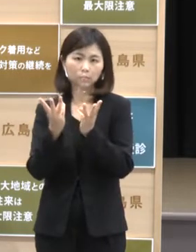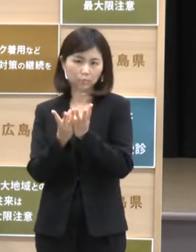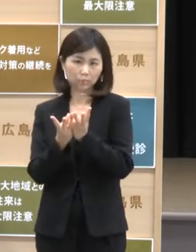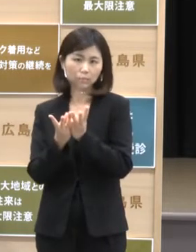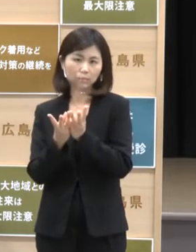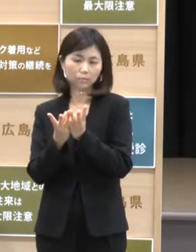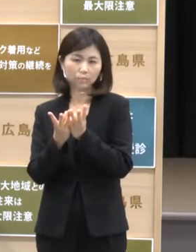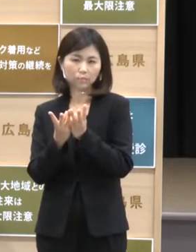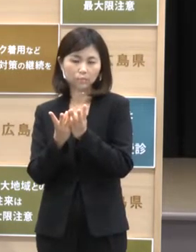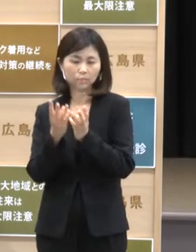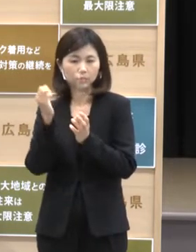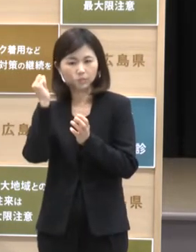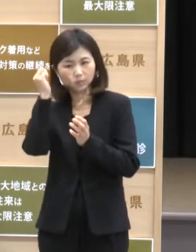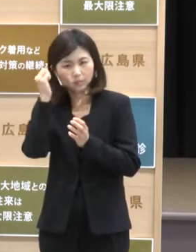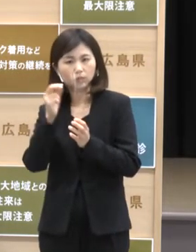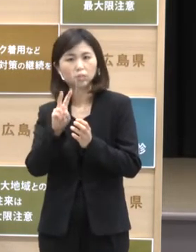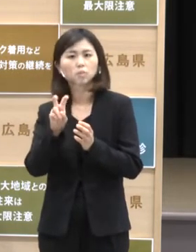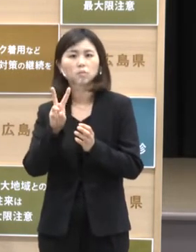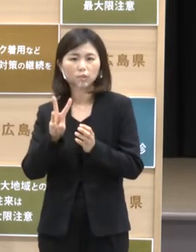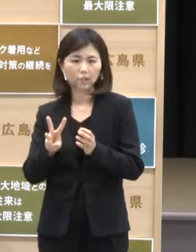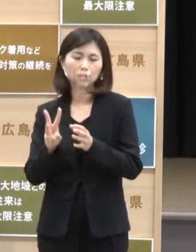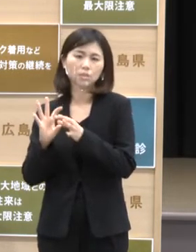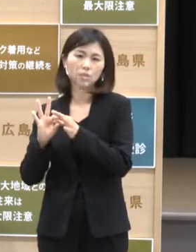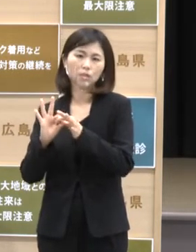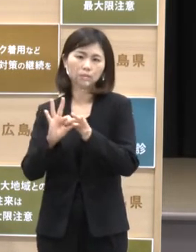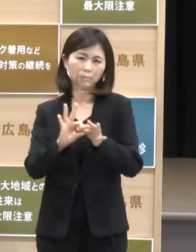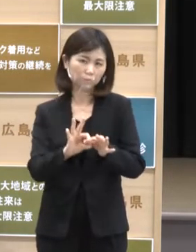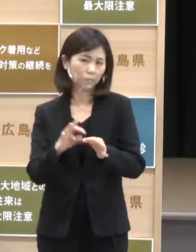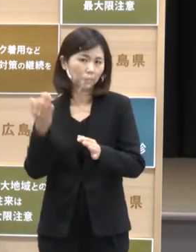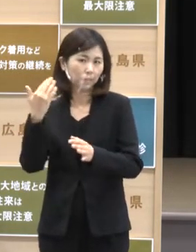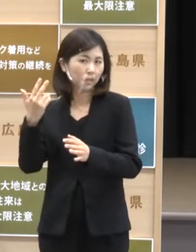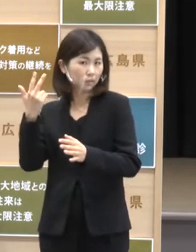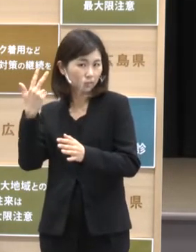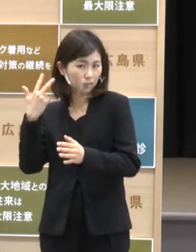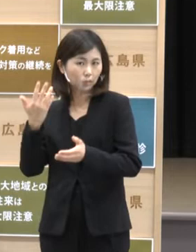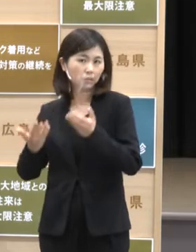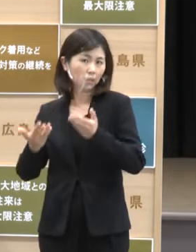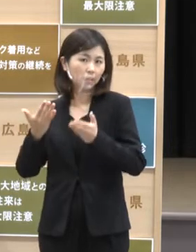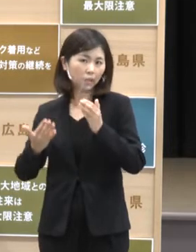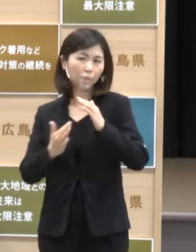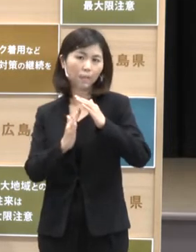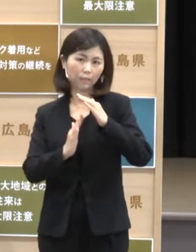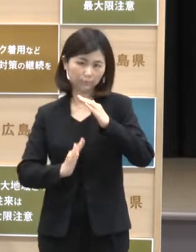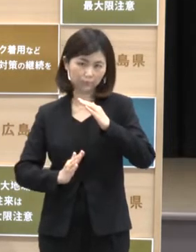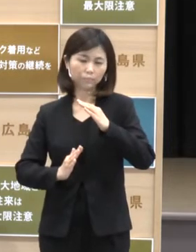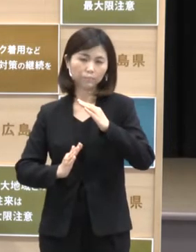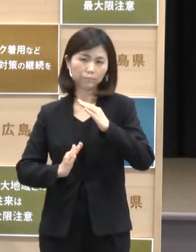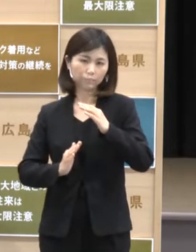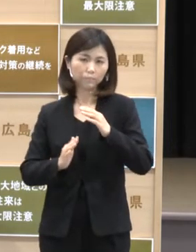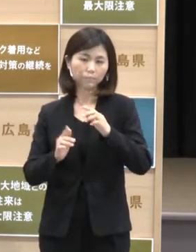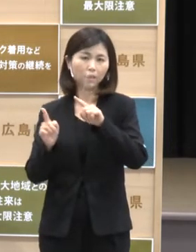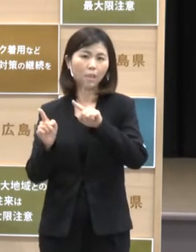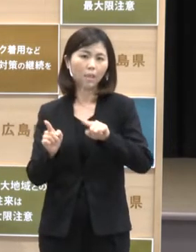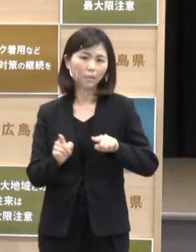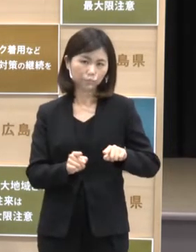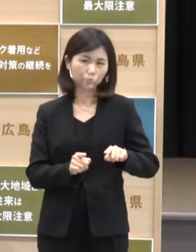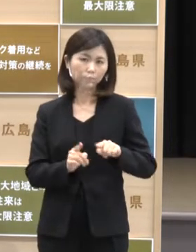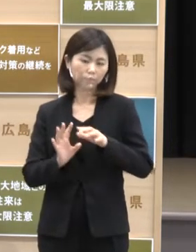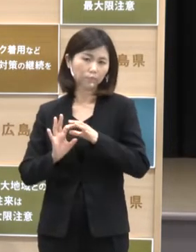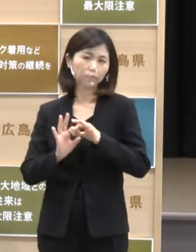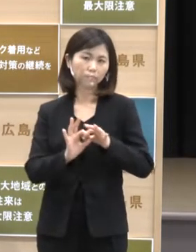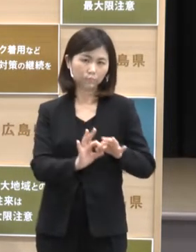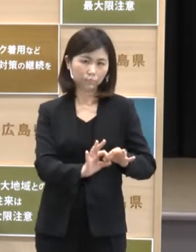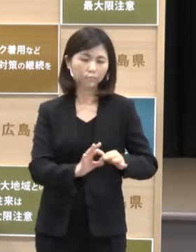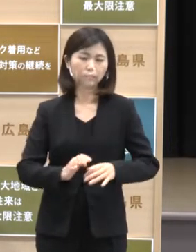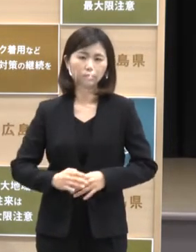23日連続で前の週の曜日を下回っているというところで、減少傾向が続いています。